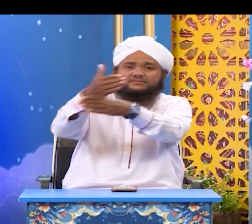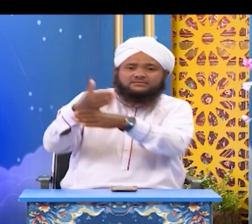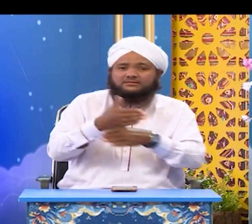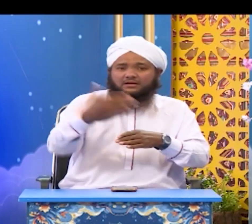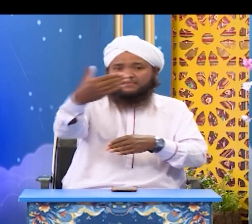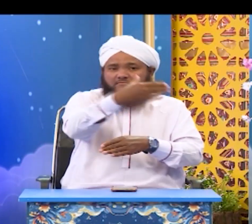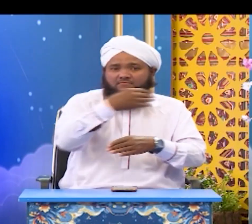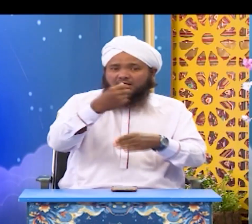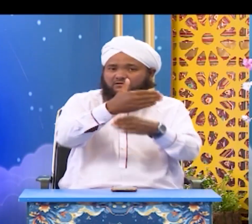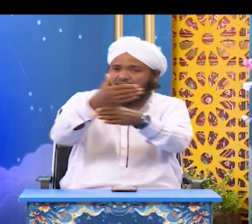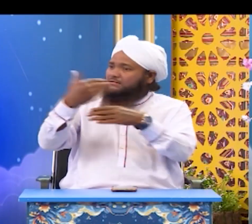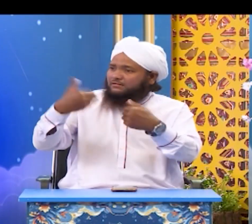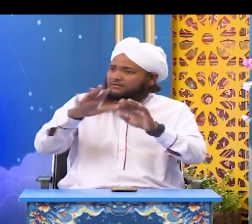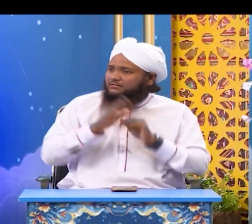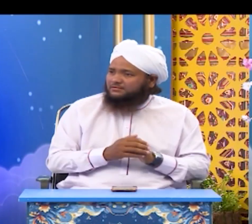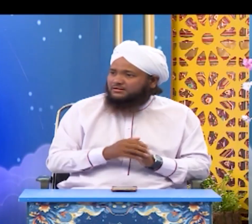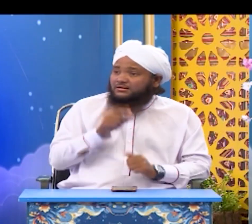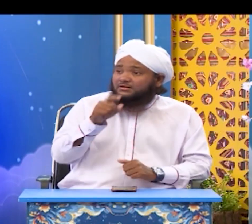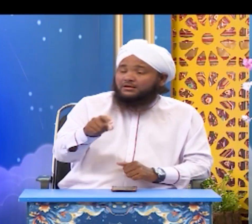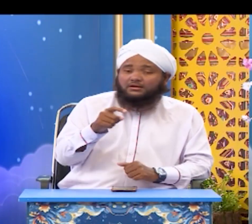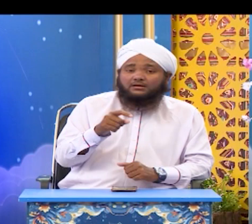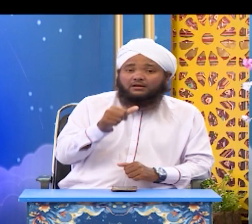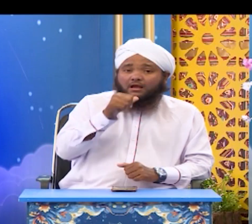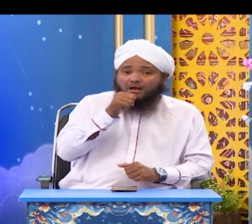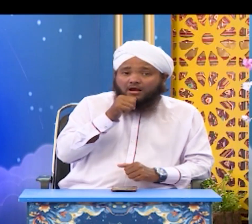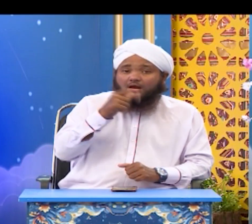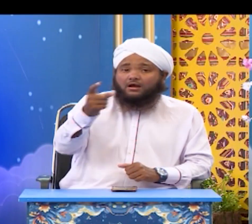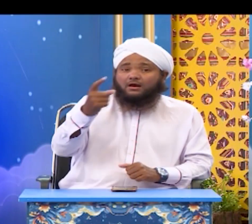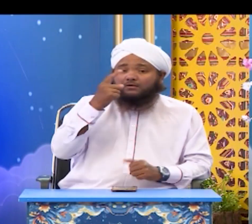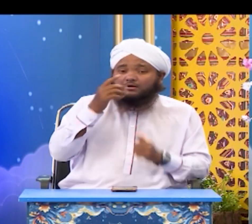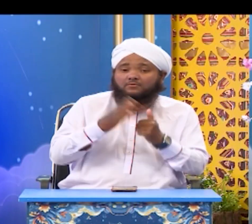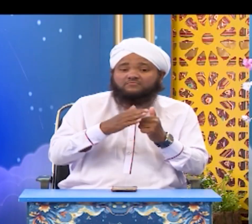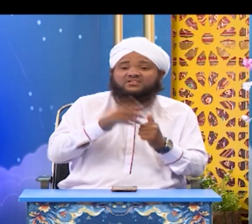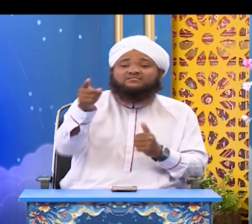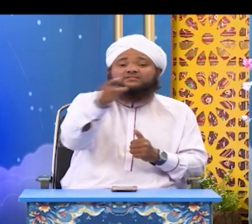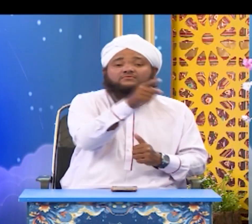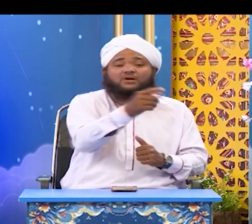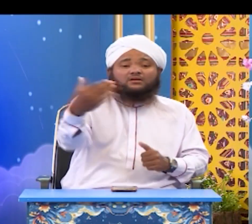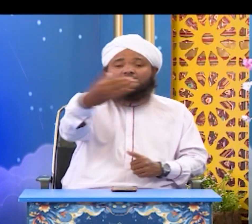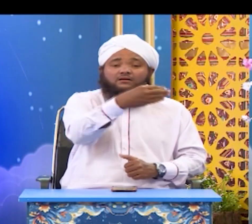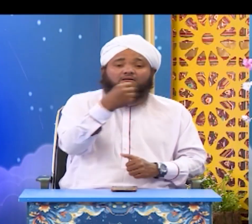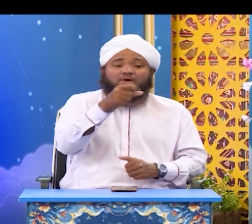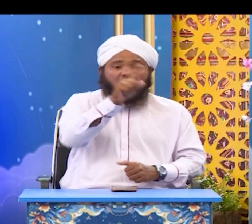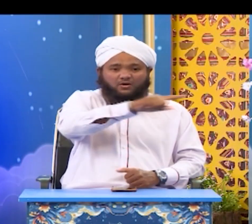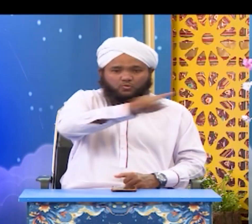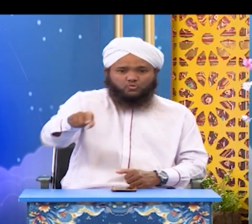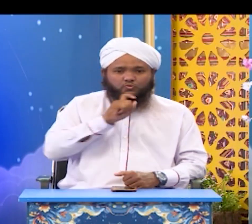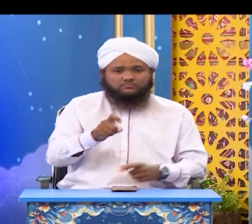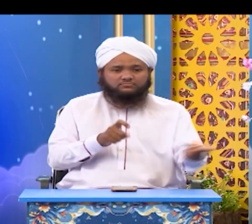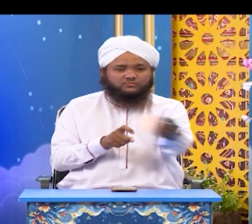ہو جایا کرتے تھے، اسی طرح اپنے باپ کی بیویوں کے مالک بن جایا کرتے تھے اور ان عورتوں کو